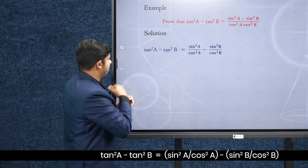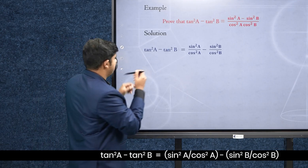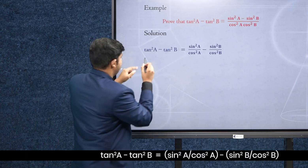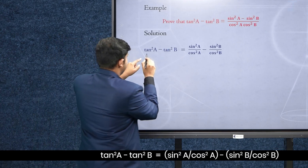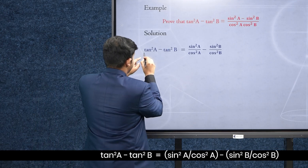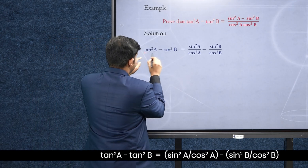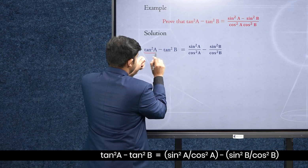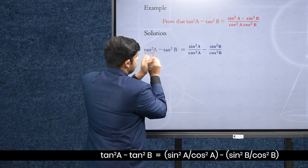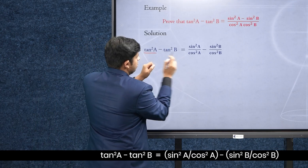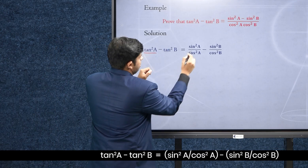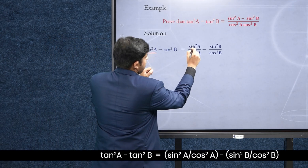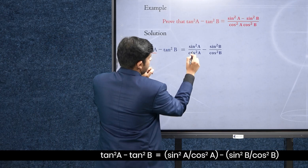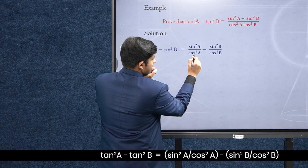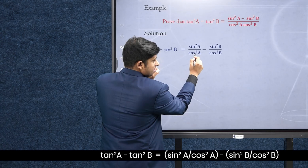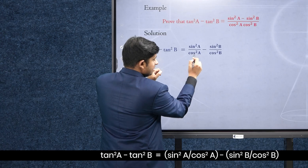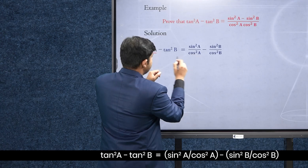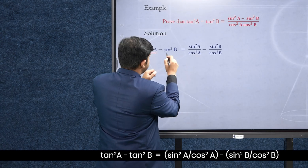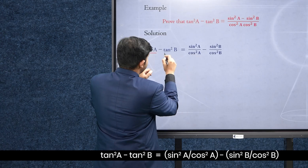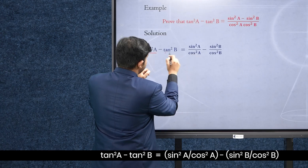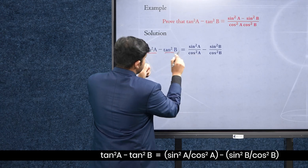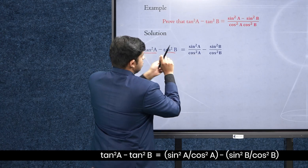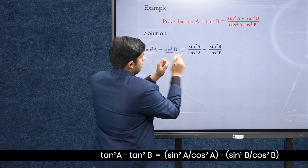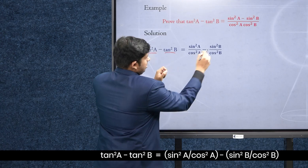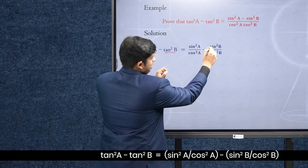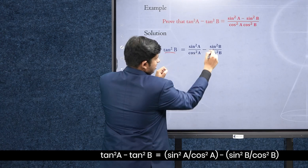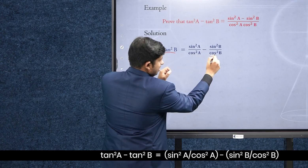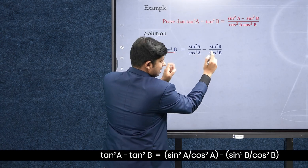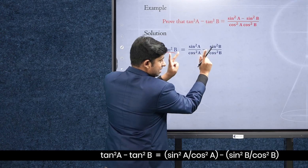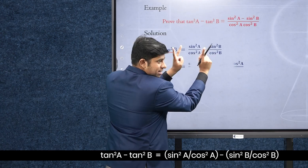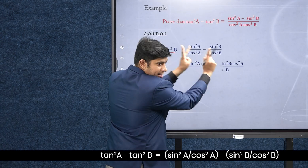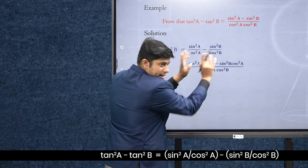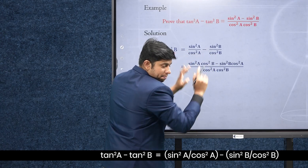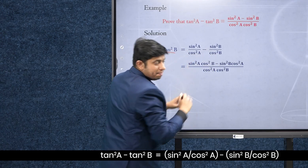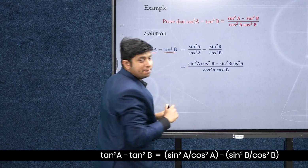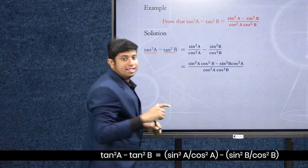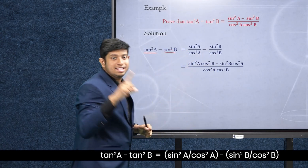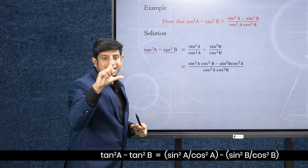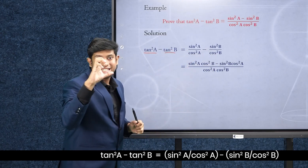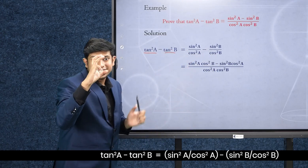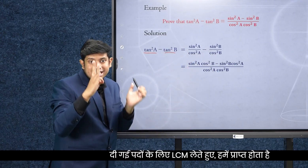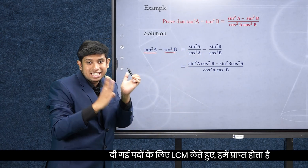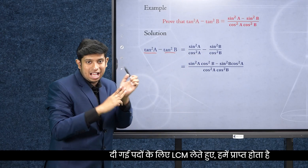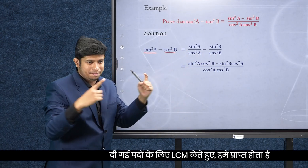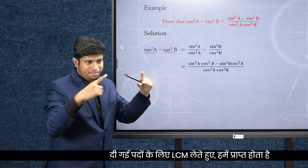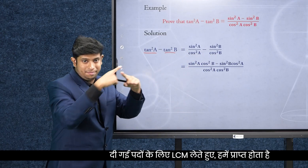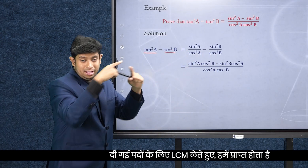2b equals sin 2a / cos 2a sin 2b / cos 2b दी गई पदों के